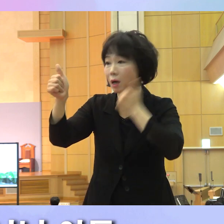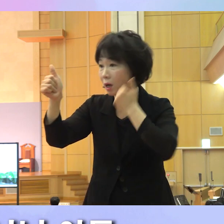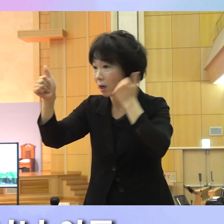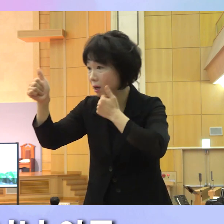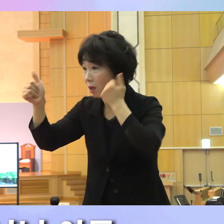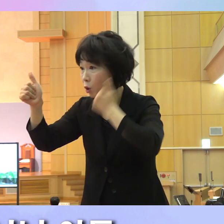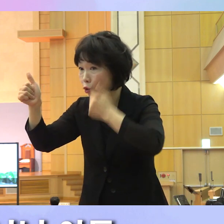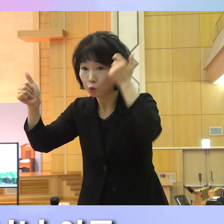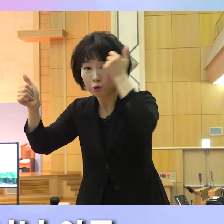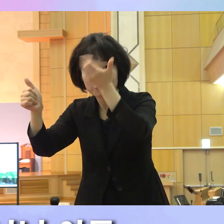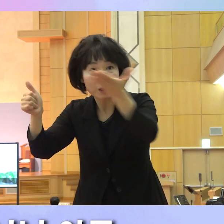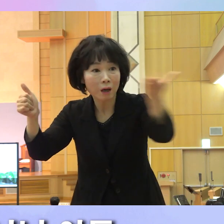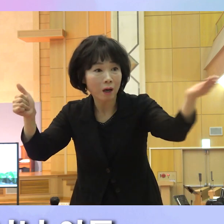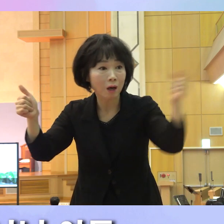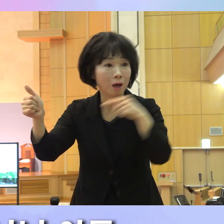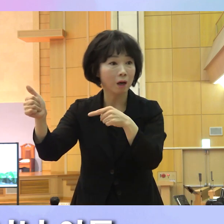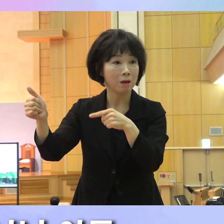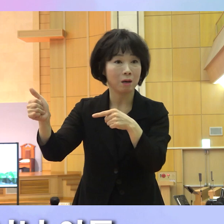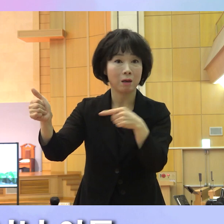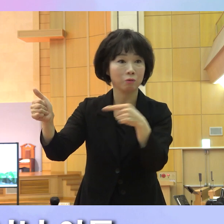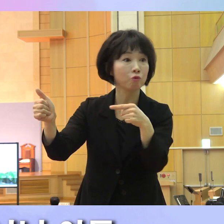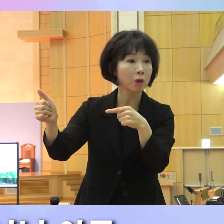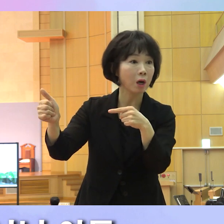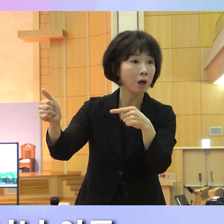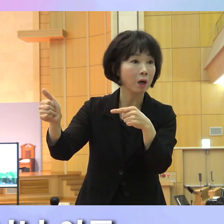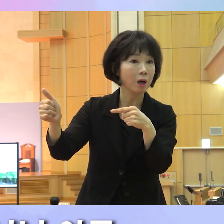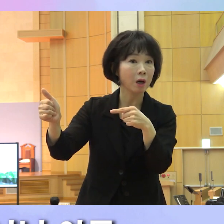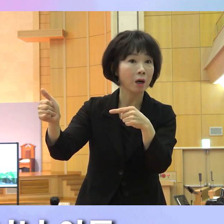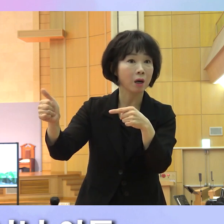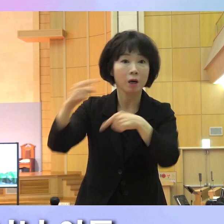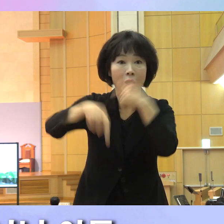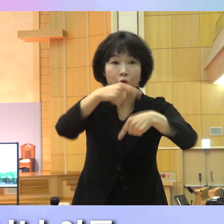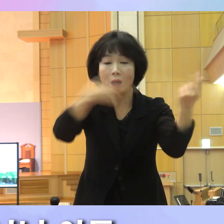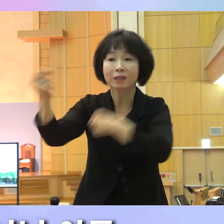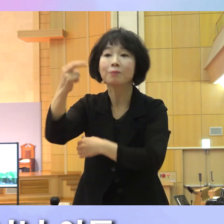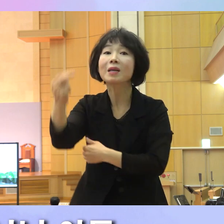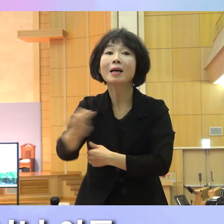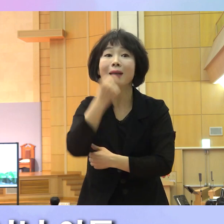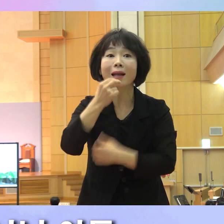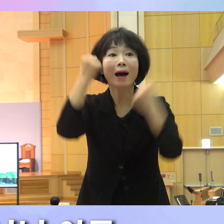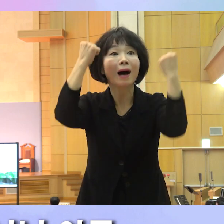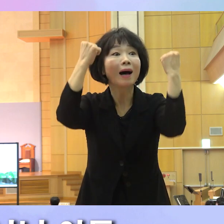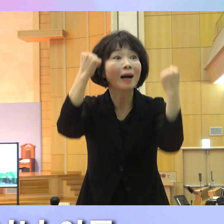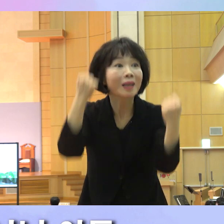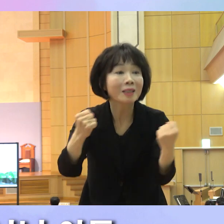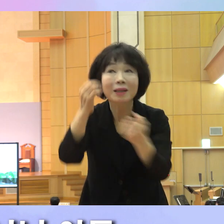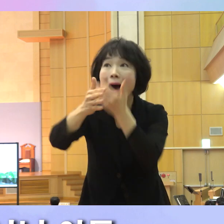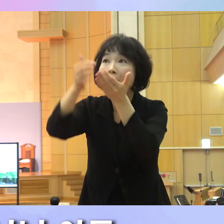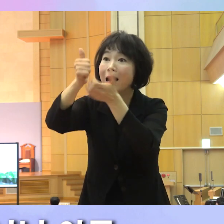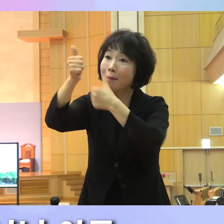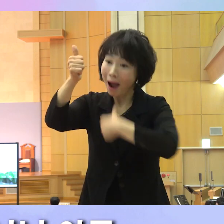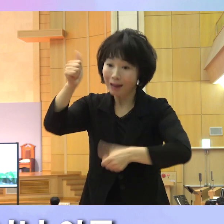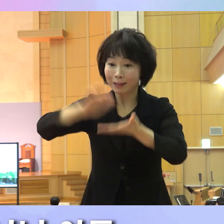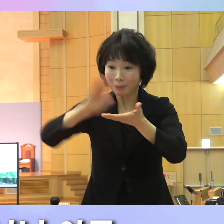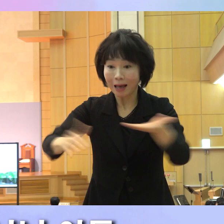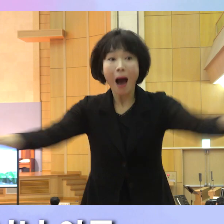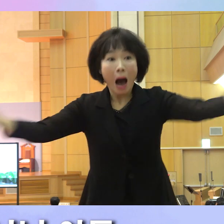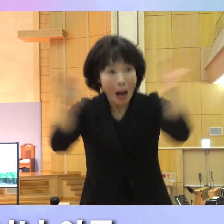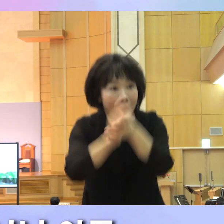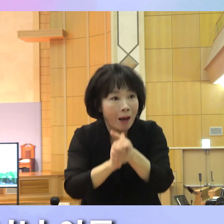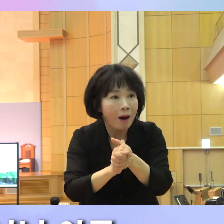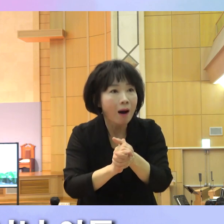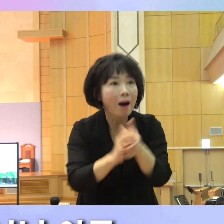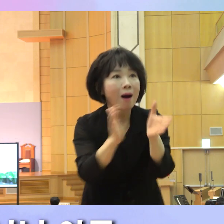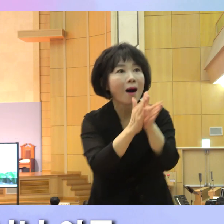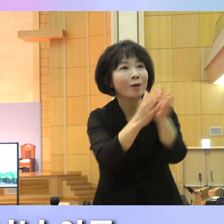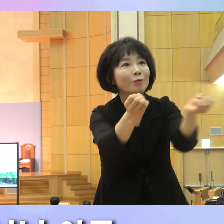했는데, 살아계신 하나님의 아들이라고 하는 것을 내게 알게 한 이는 혈육이